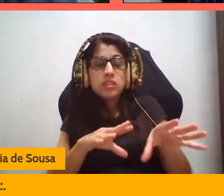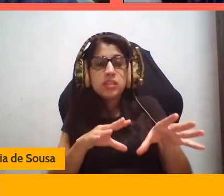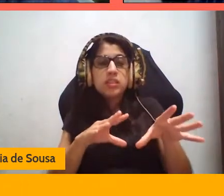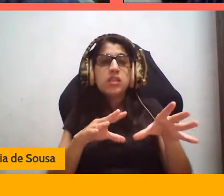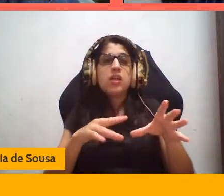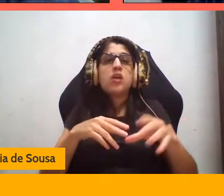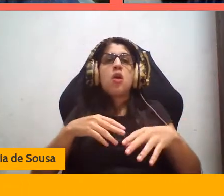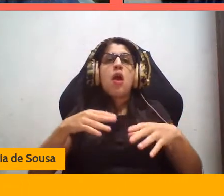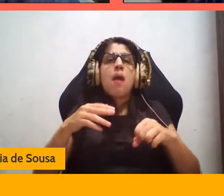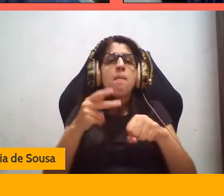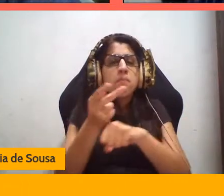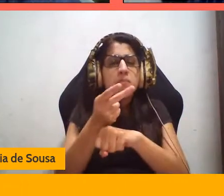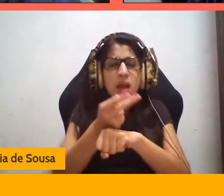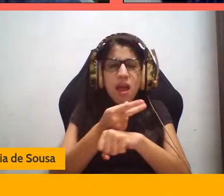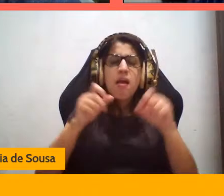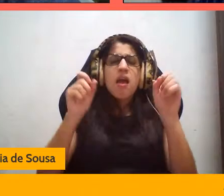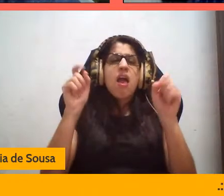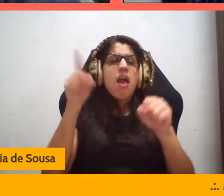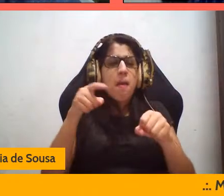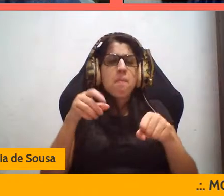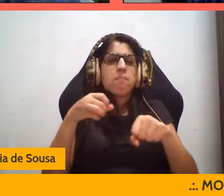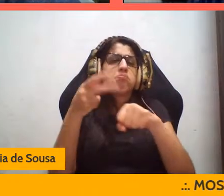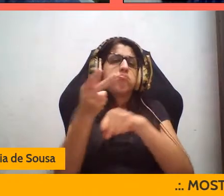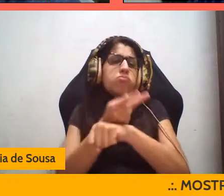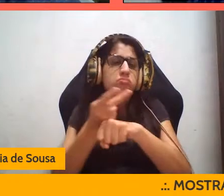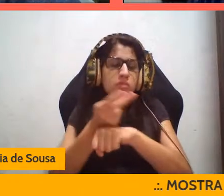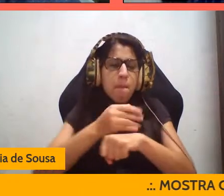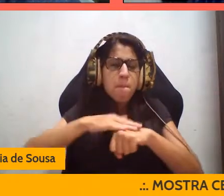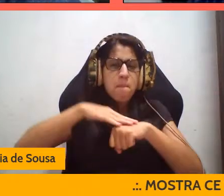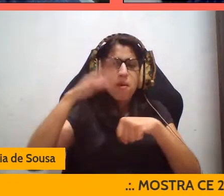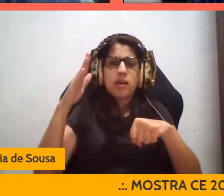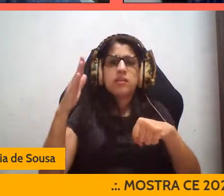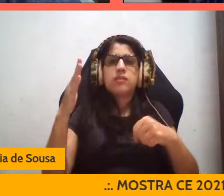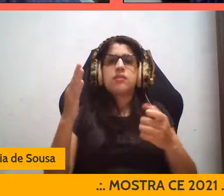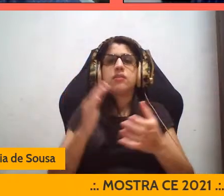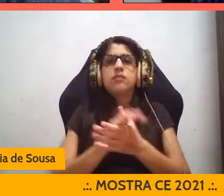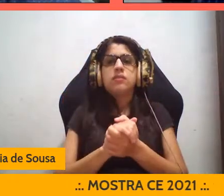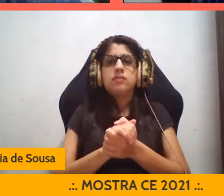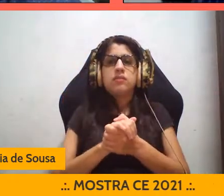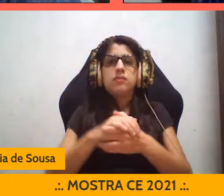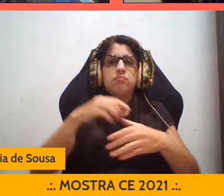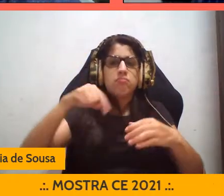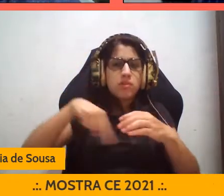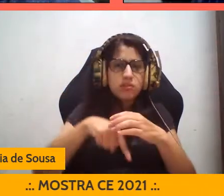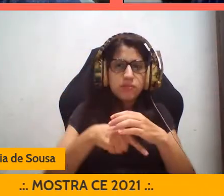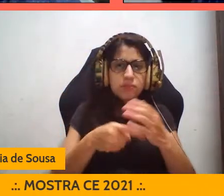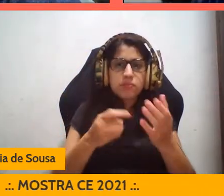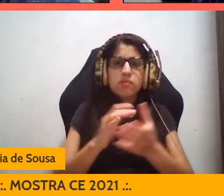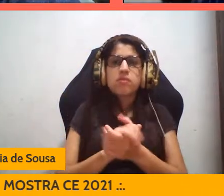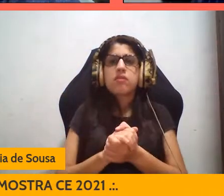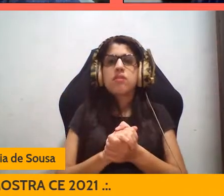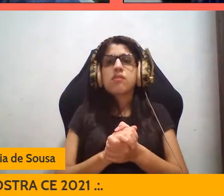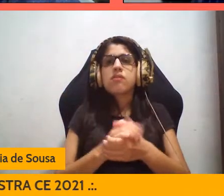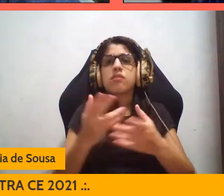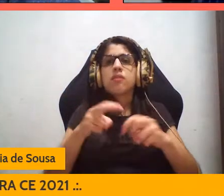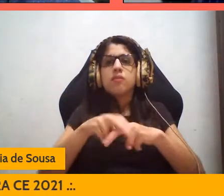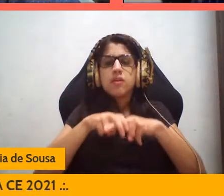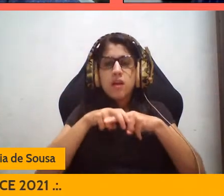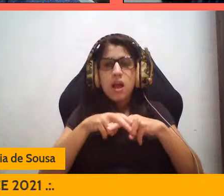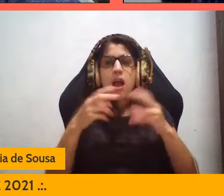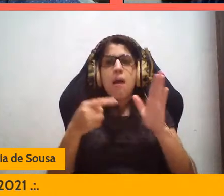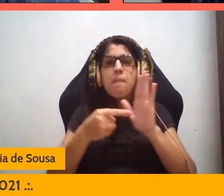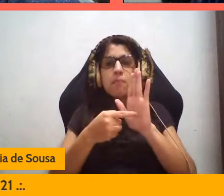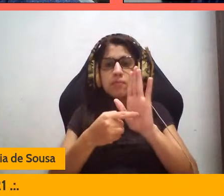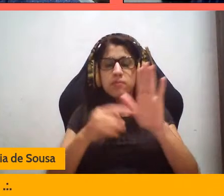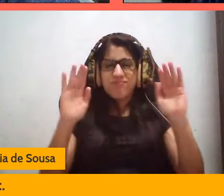né? Então, eu acho que a mostra é uma mostra do que nós somos, né, capazes de fazer, e